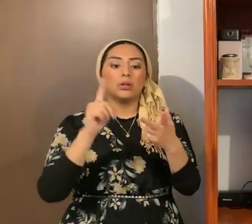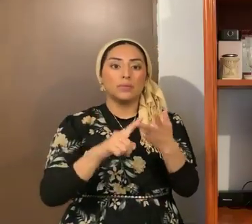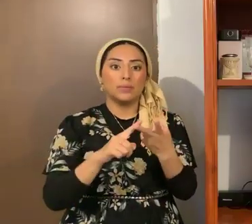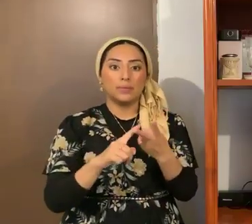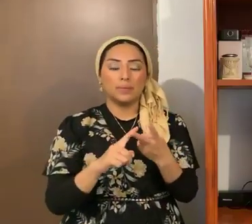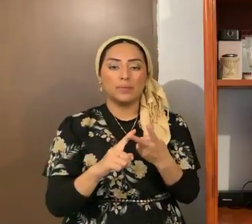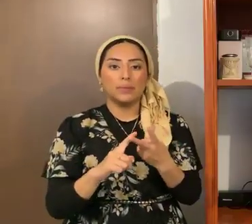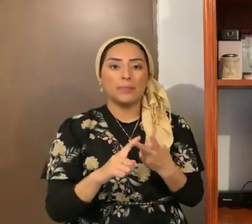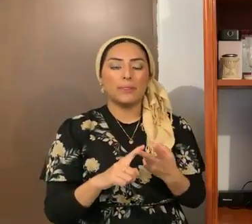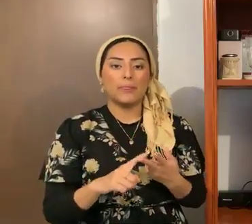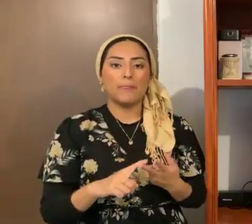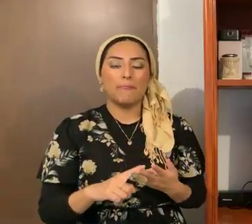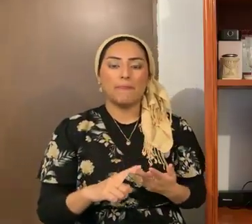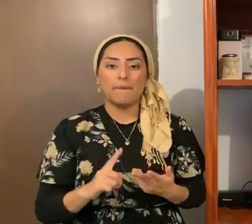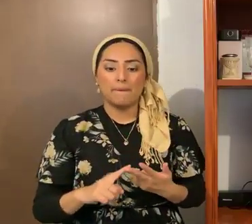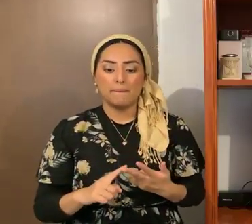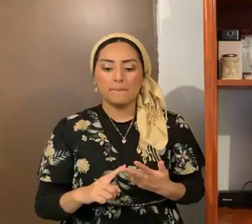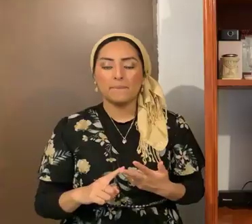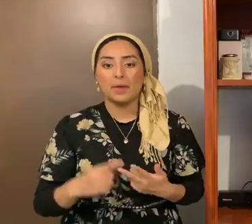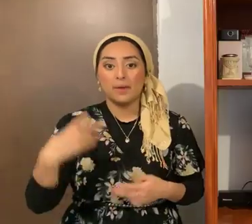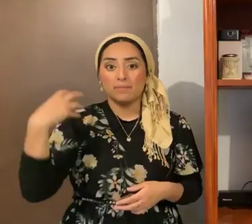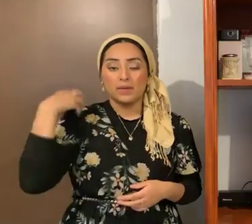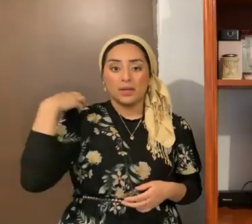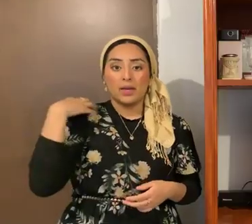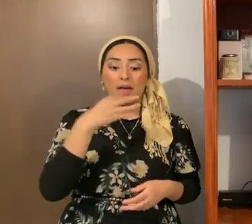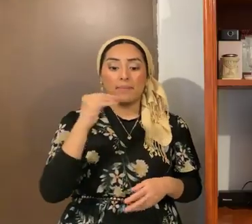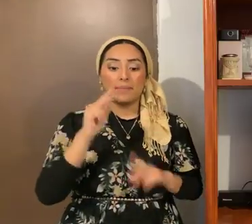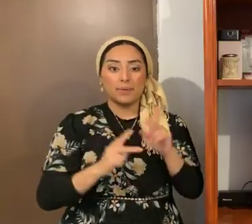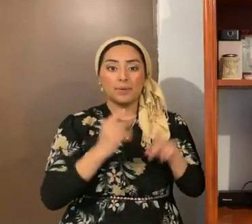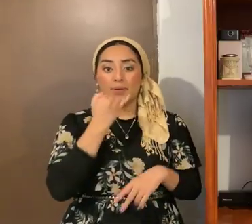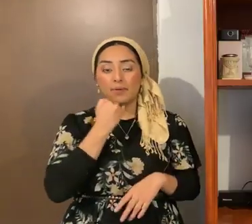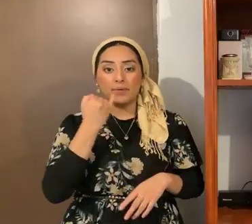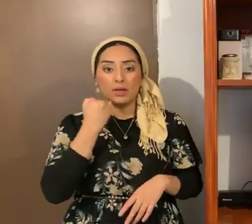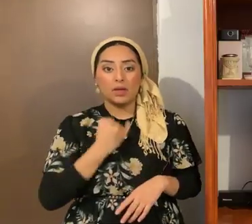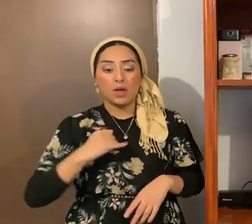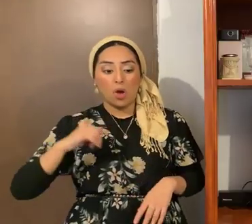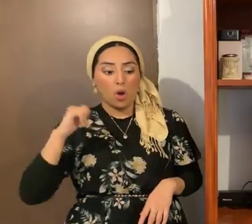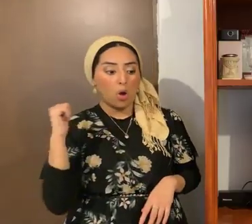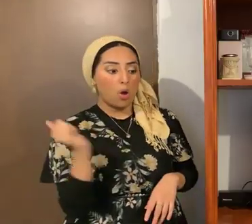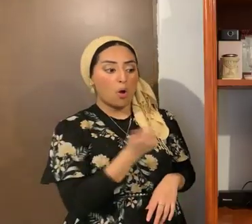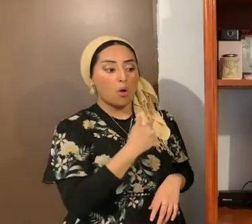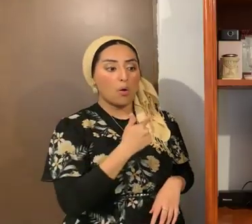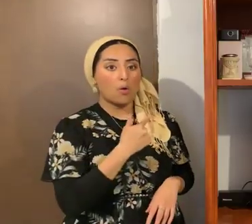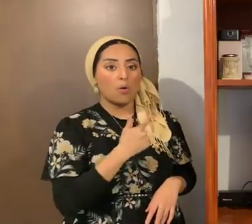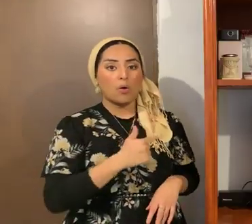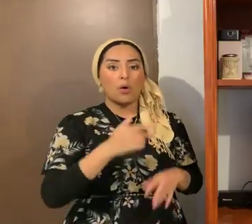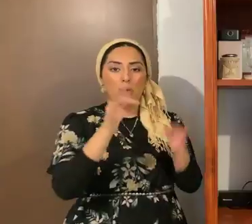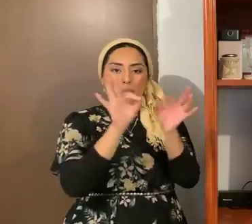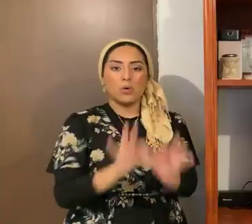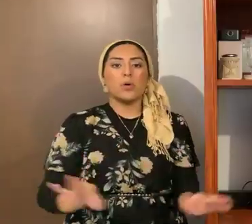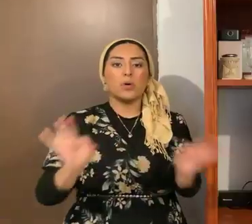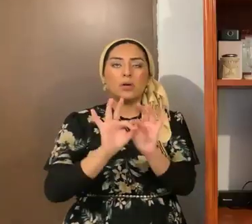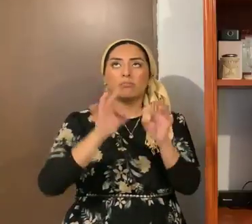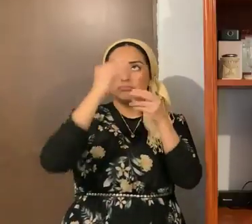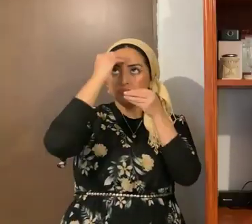Todos, es decir, el líder y el pueblo, en obediencia a Elohim